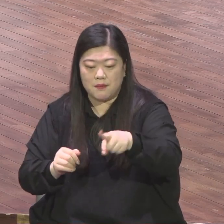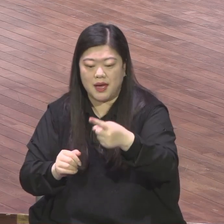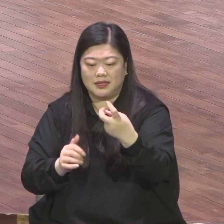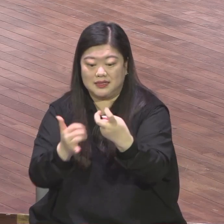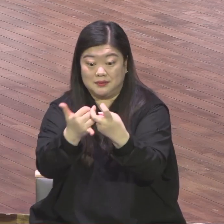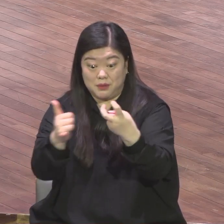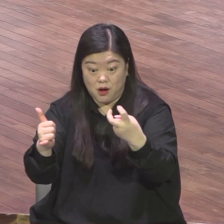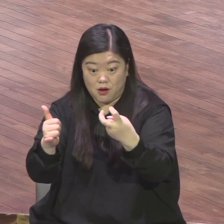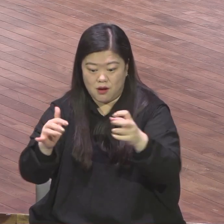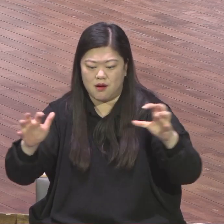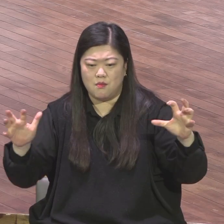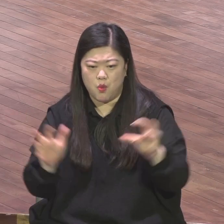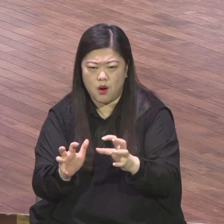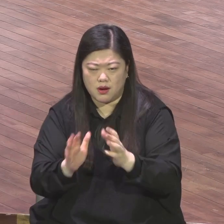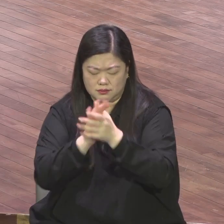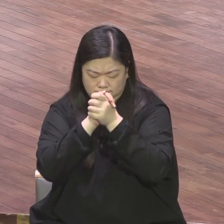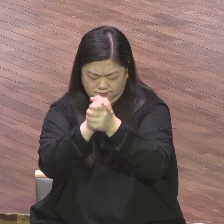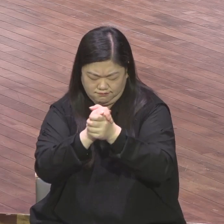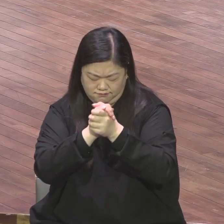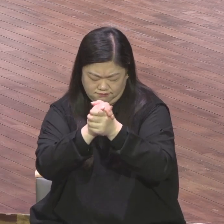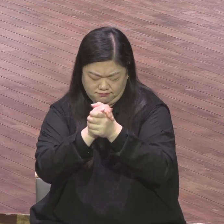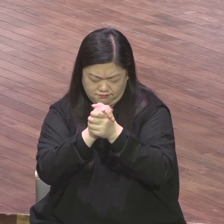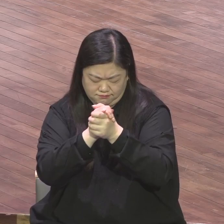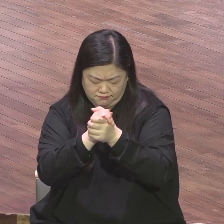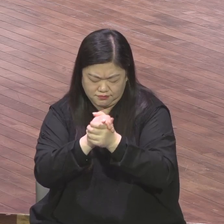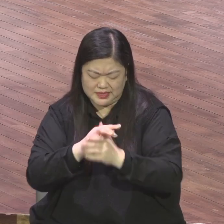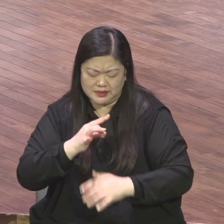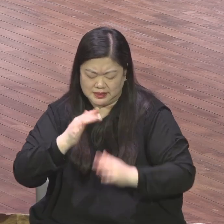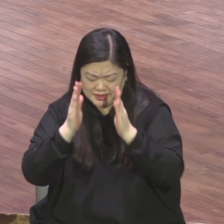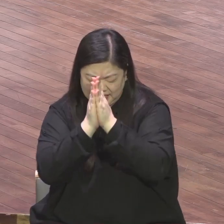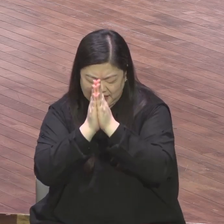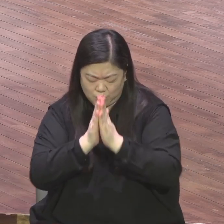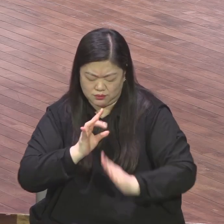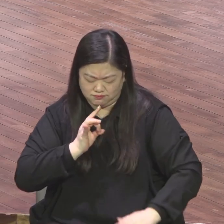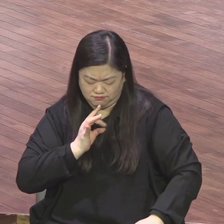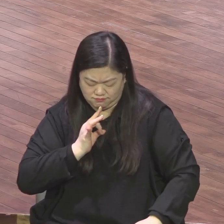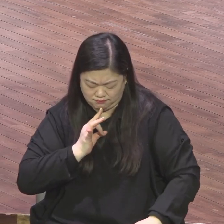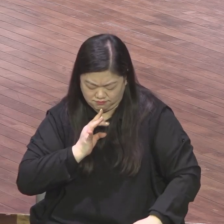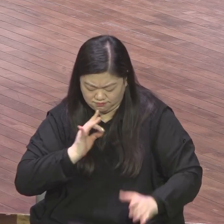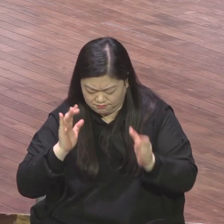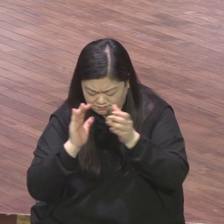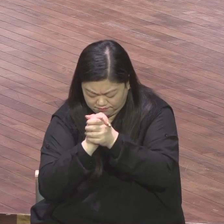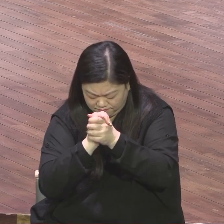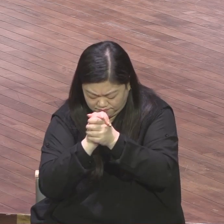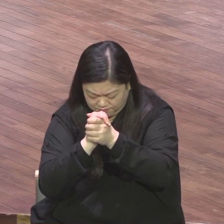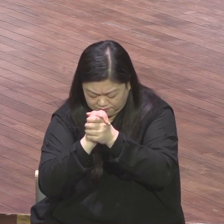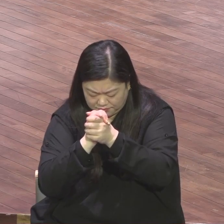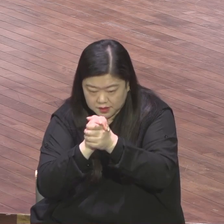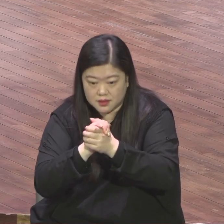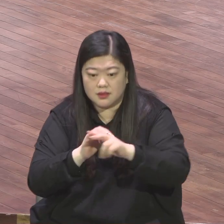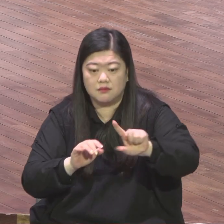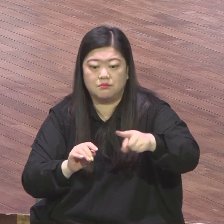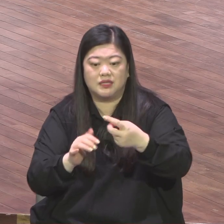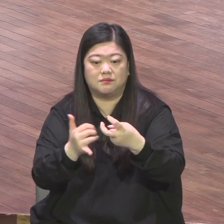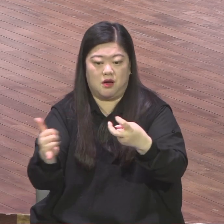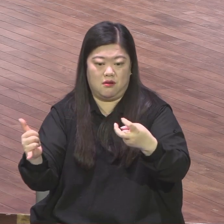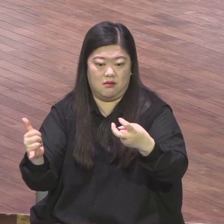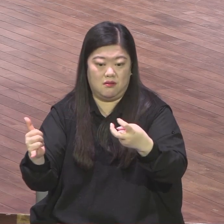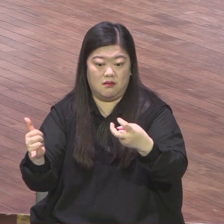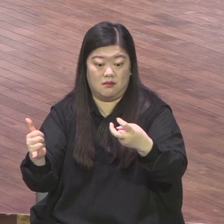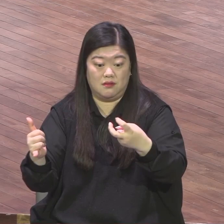집중합니다. 더불어 마음을 같이하여 오로지 기도에 힘써더라. 오로지 기도. 집중